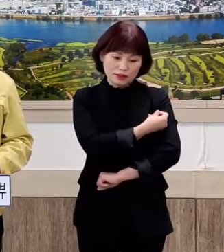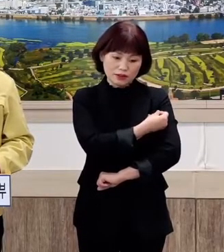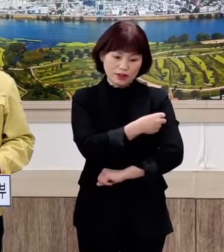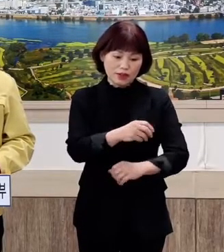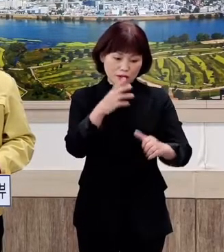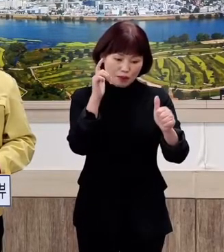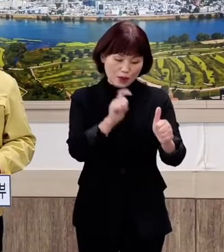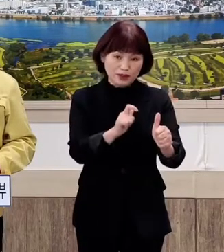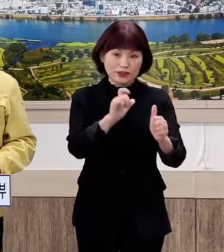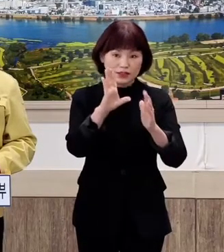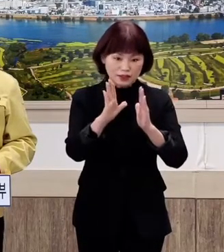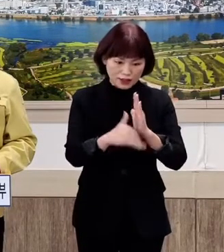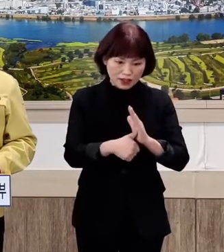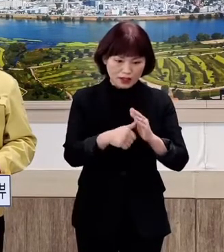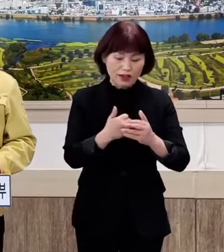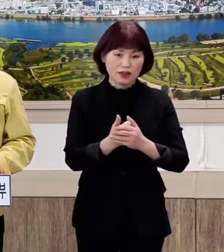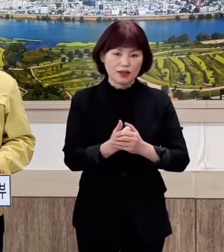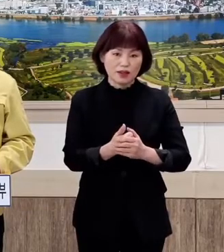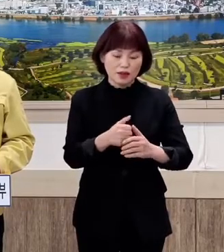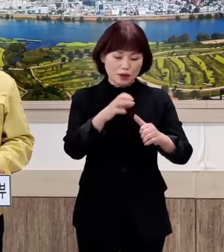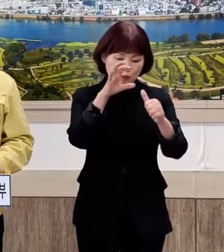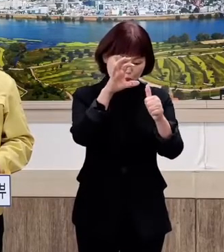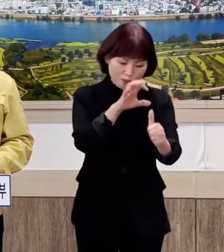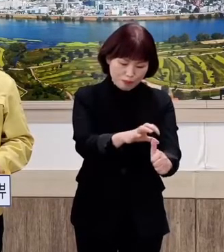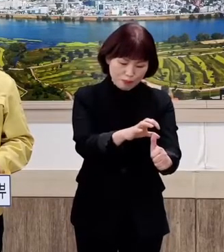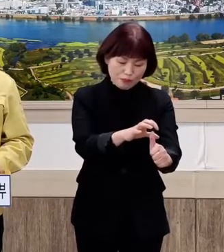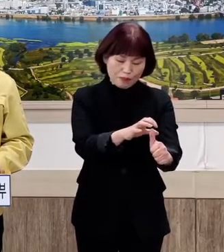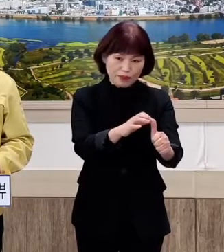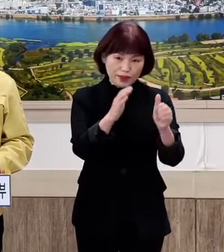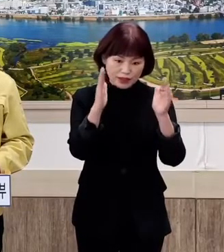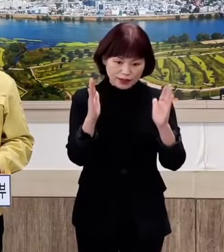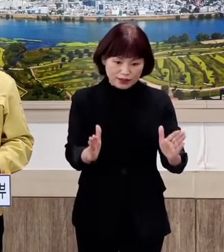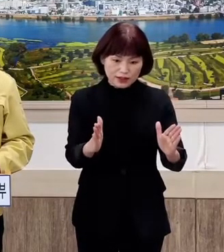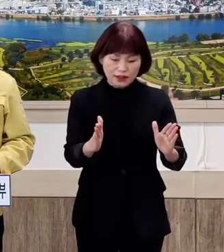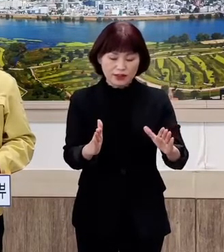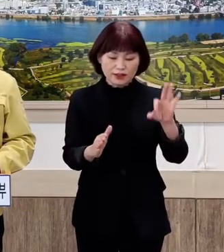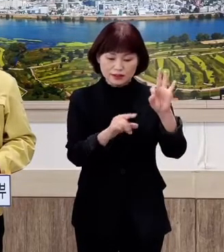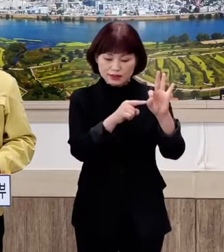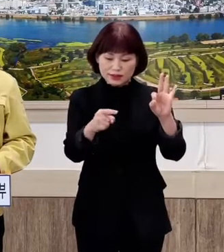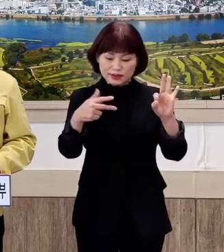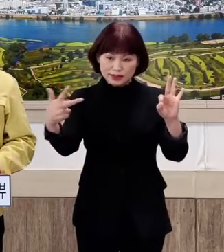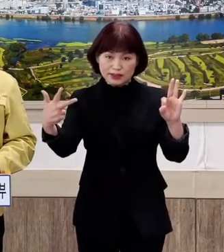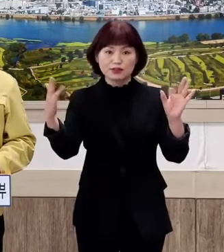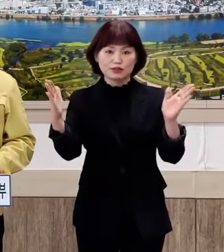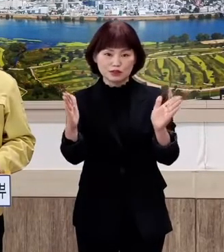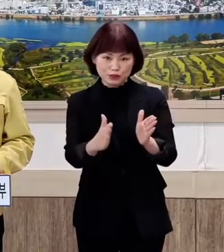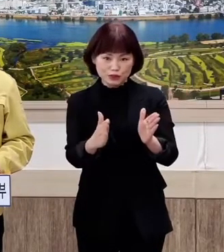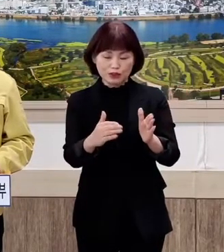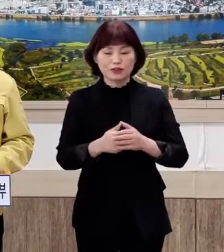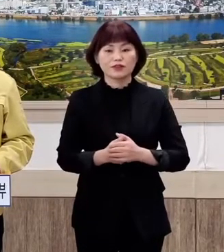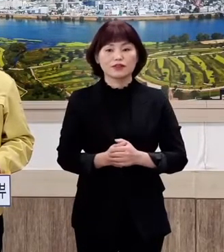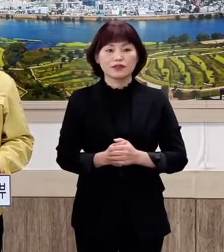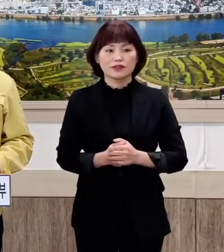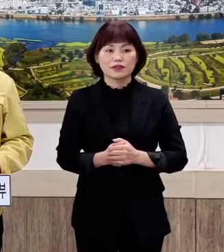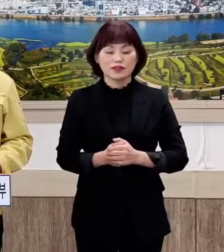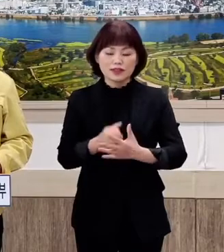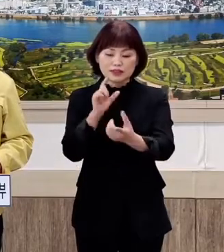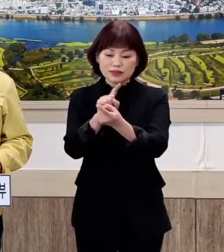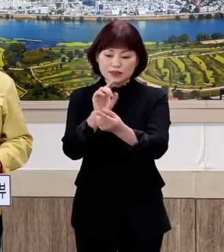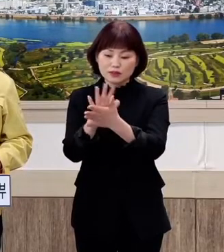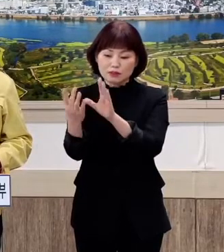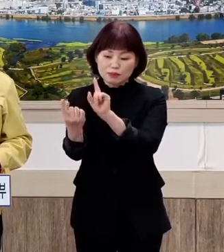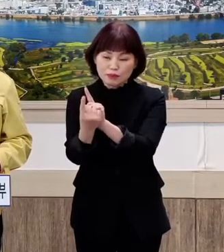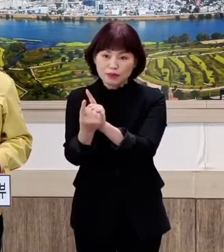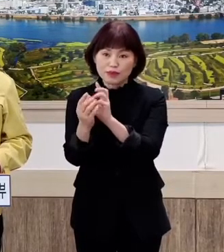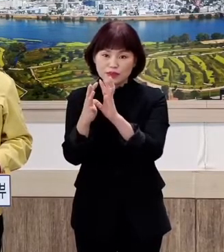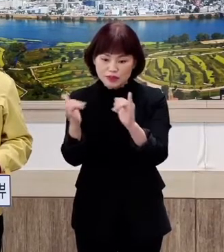기간이 기존 10일에서 7일로 단축되며 밀접 접촉자의 경우 자가